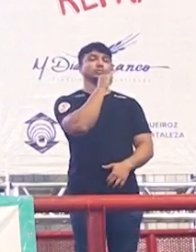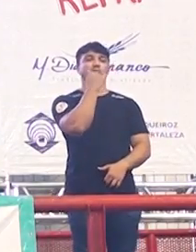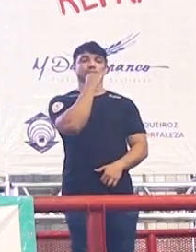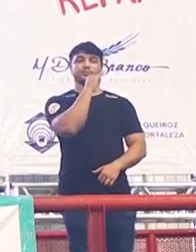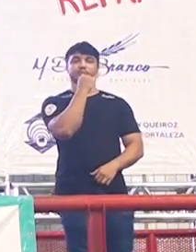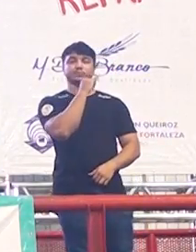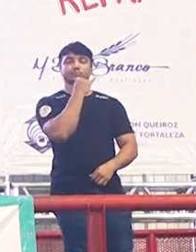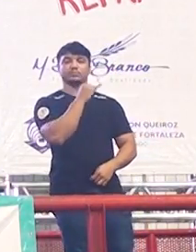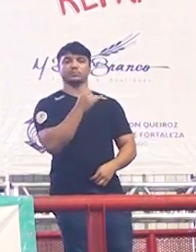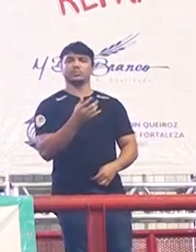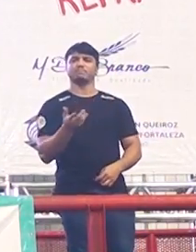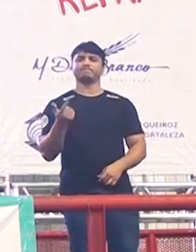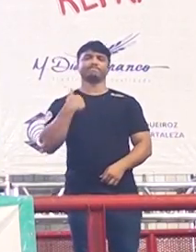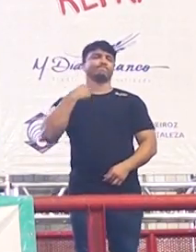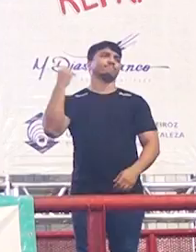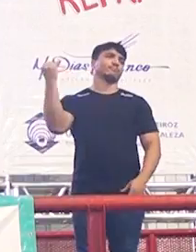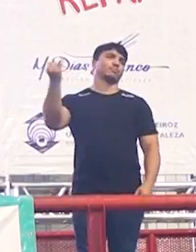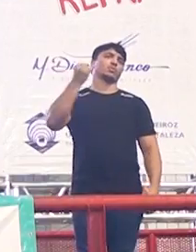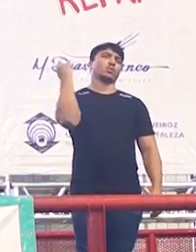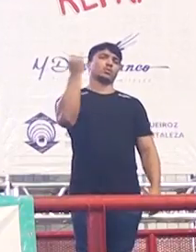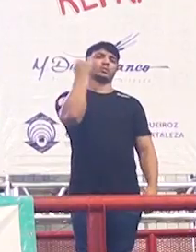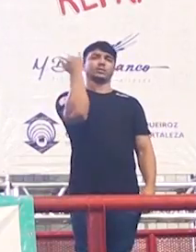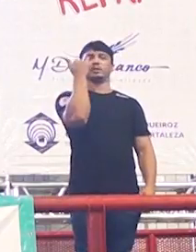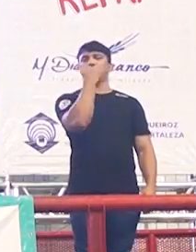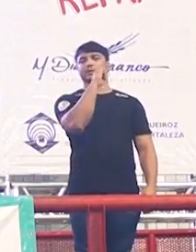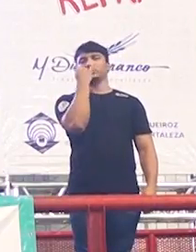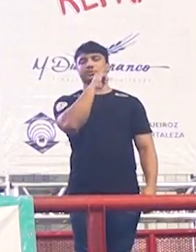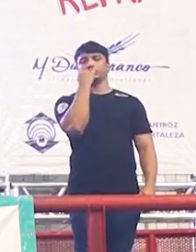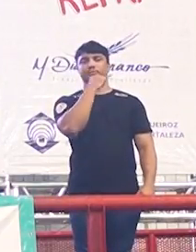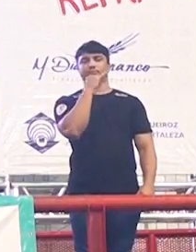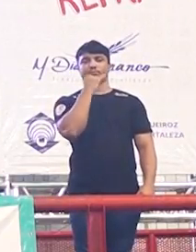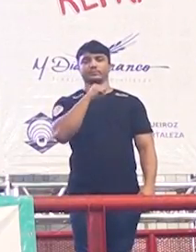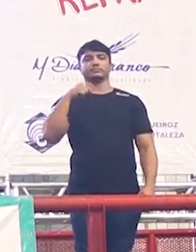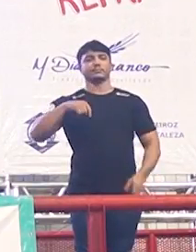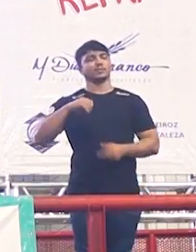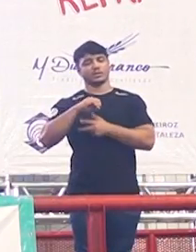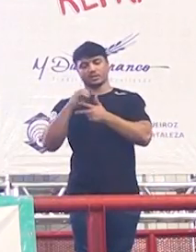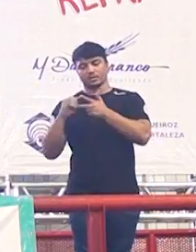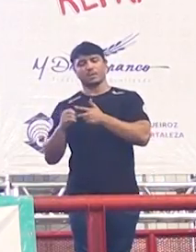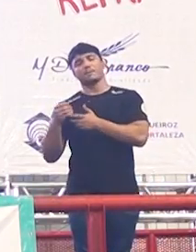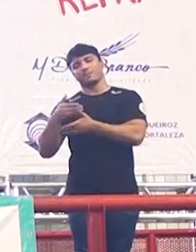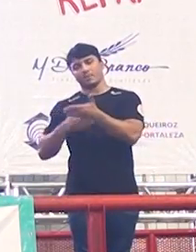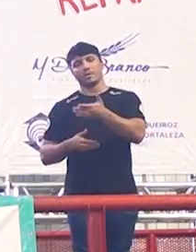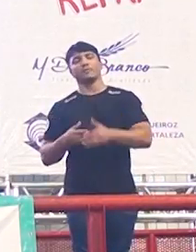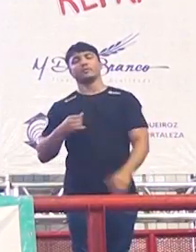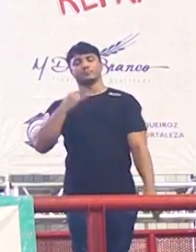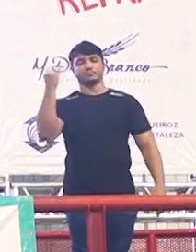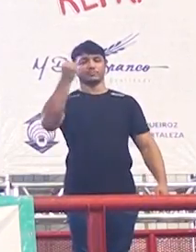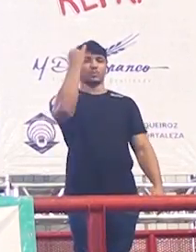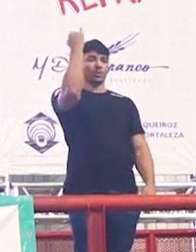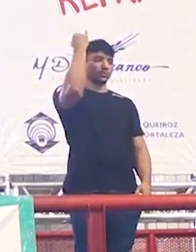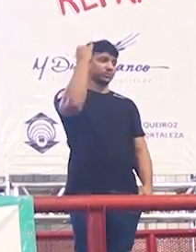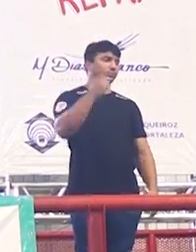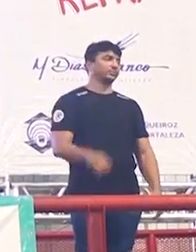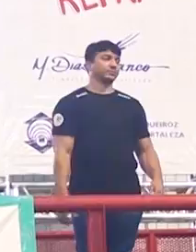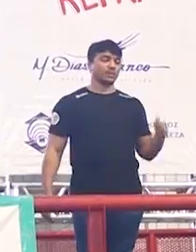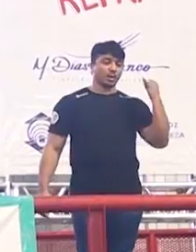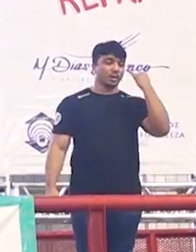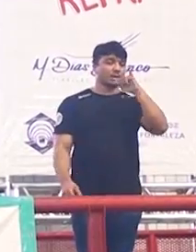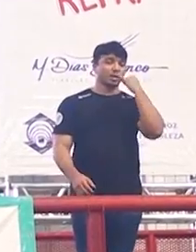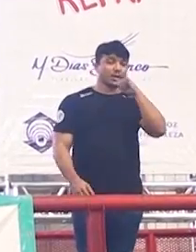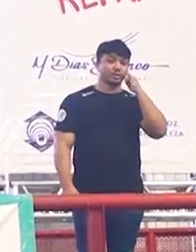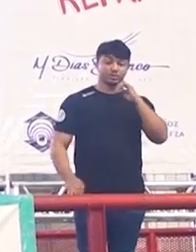Pessoal, como é importante esse tema energia na prova do Enem. Energia, todo mundo